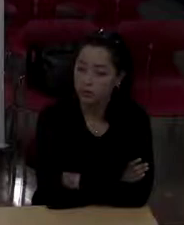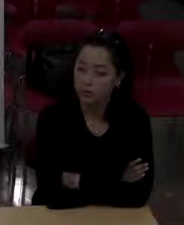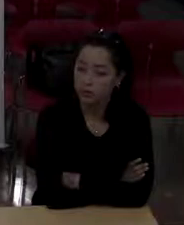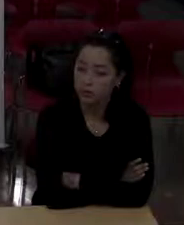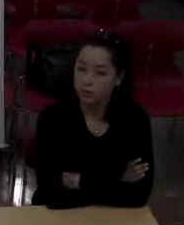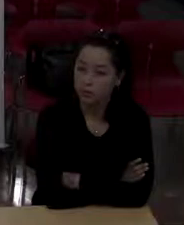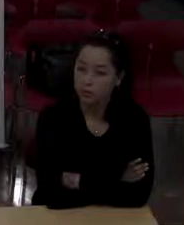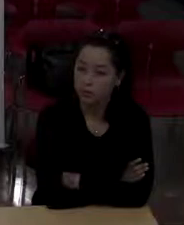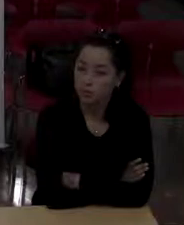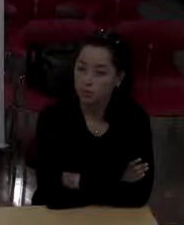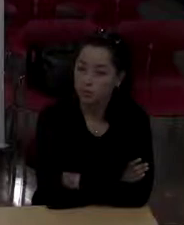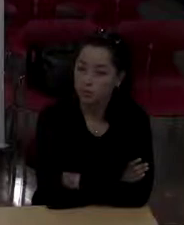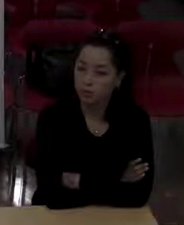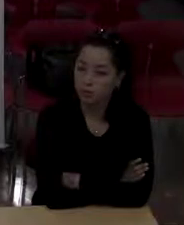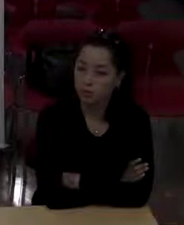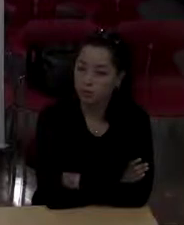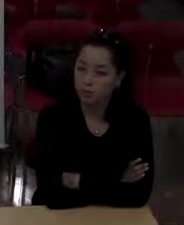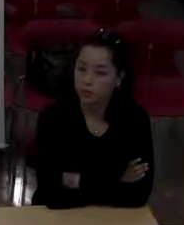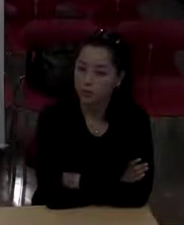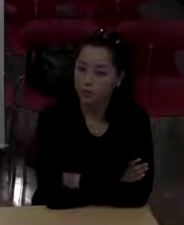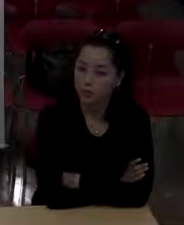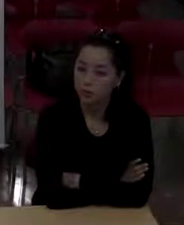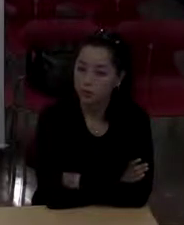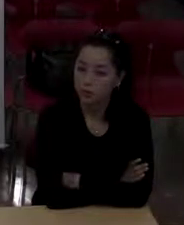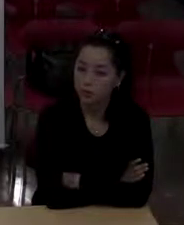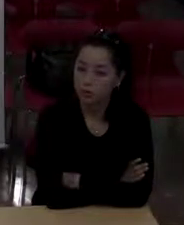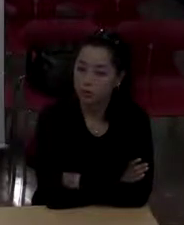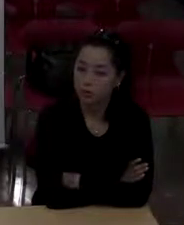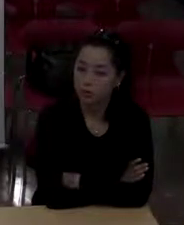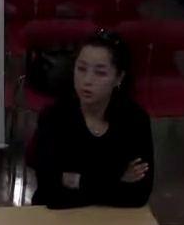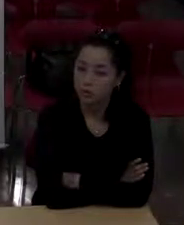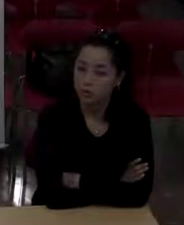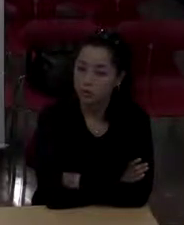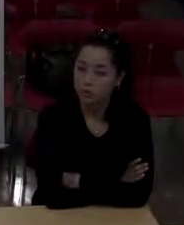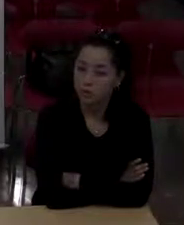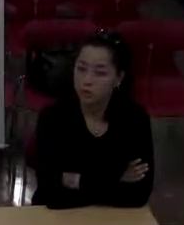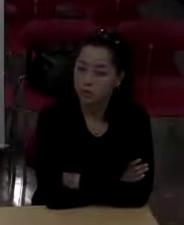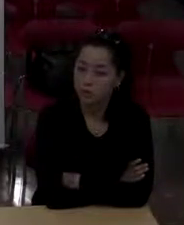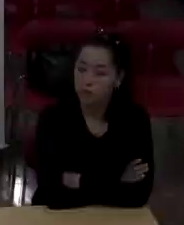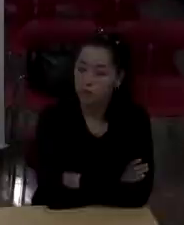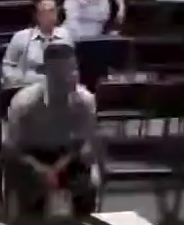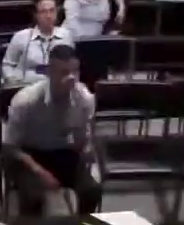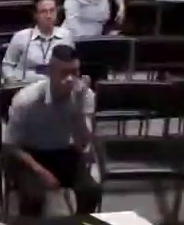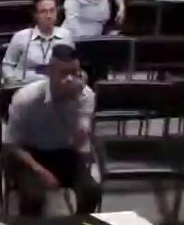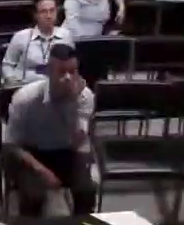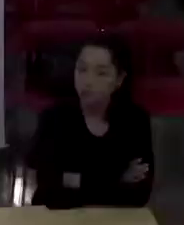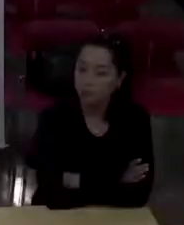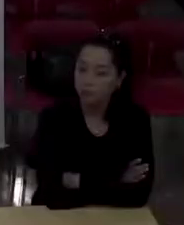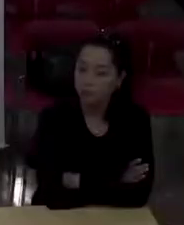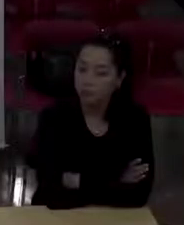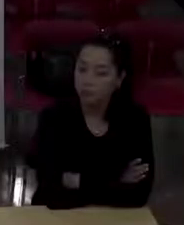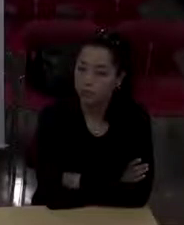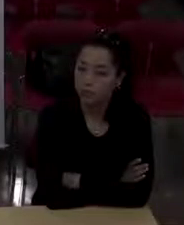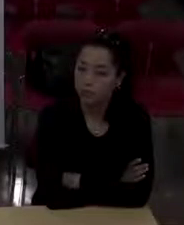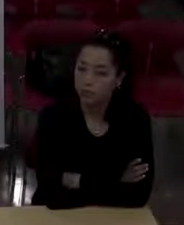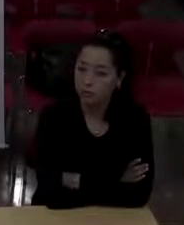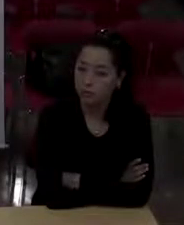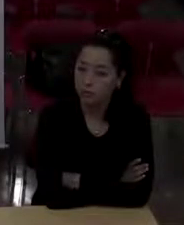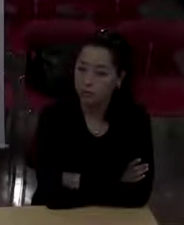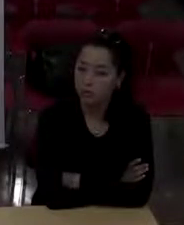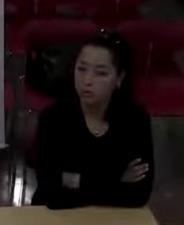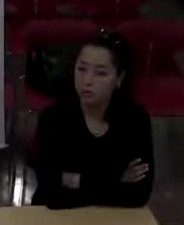pronto acepta la sordera y que de pronto también tiene muy claras las pautas de disciplina